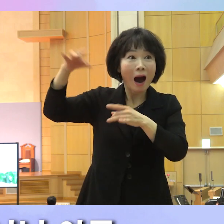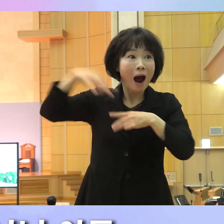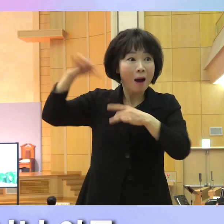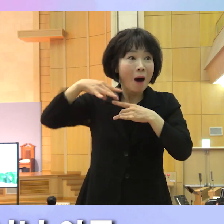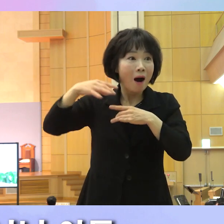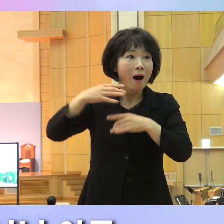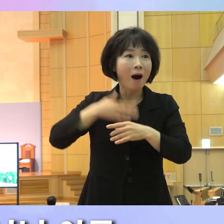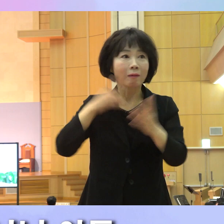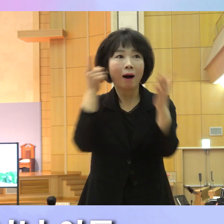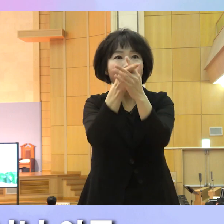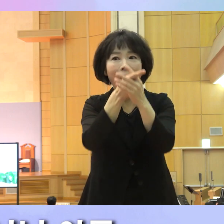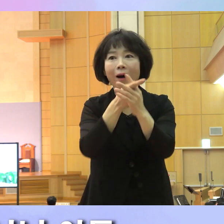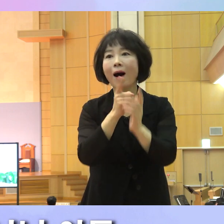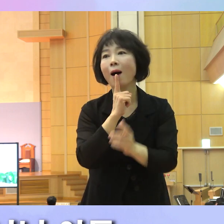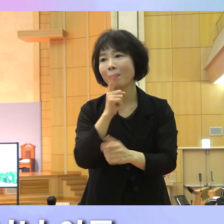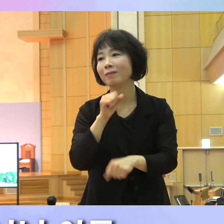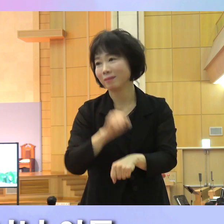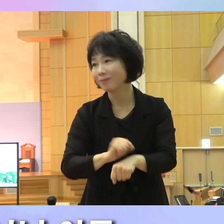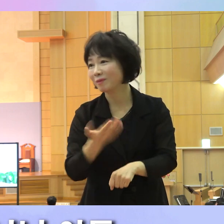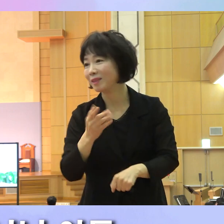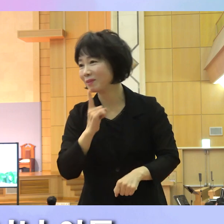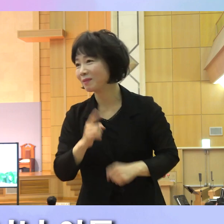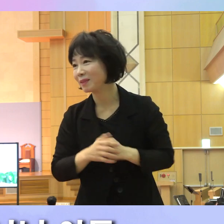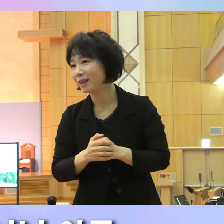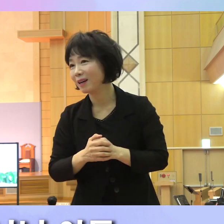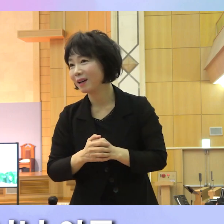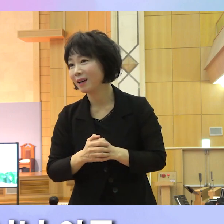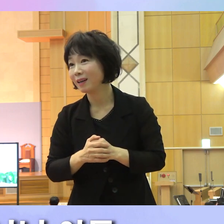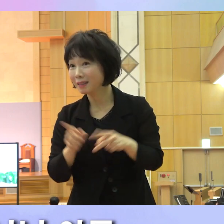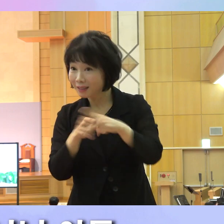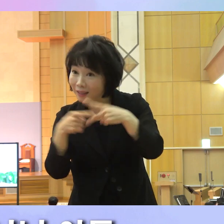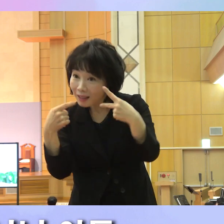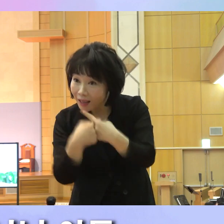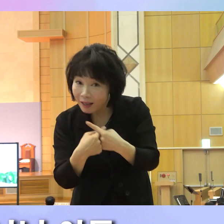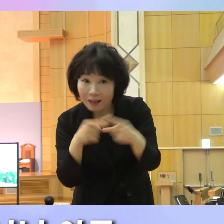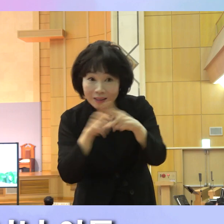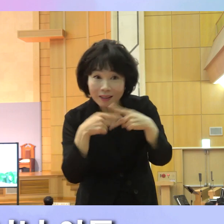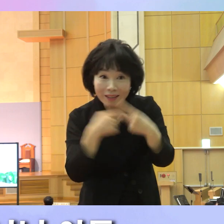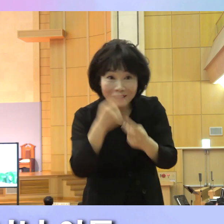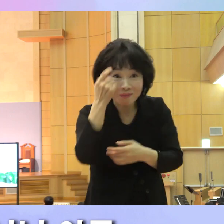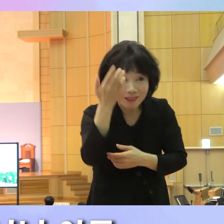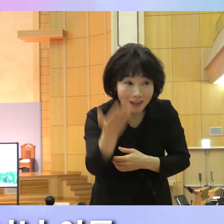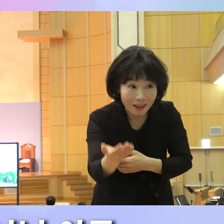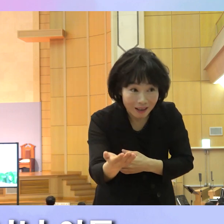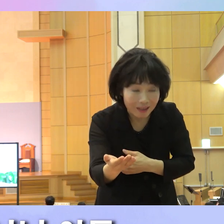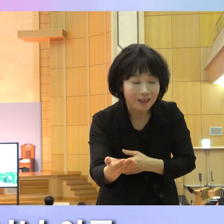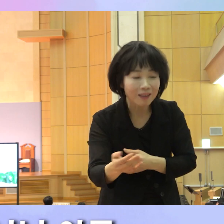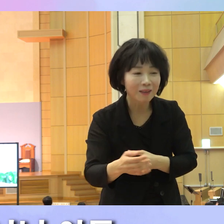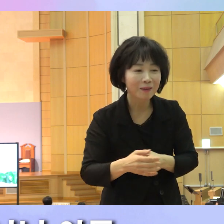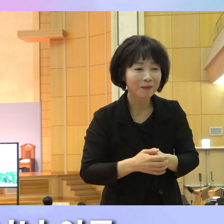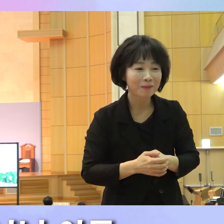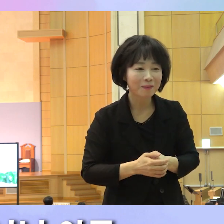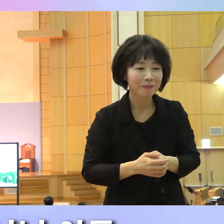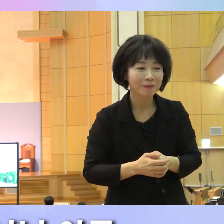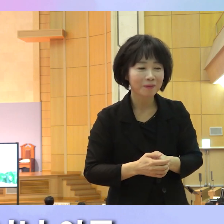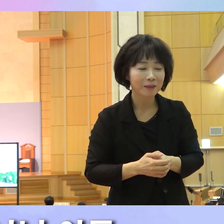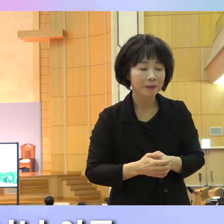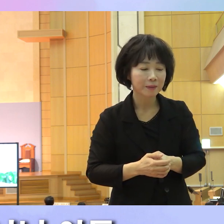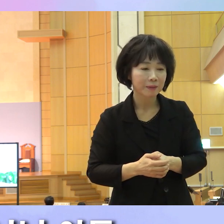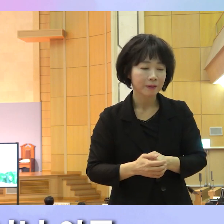것이다. 할렐루야. 뭔 말인지 알죠? 네. 그래서